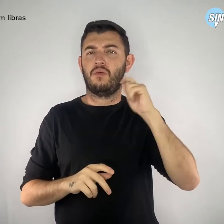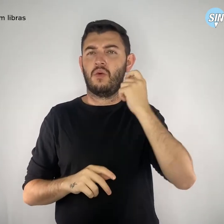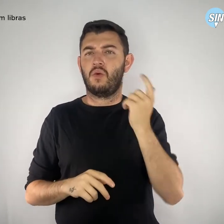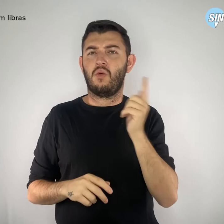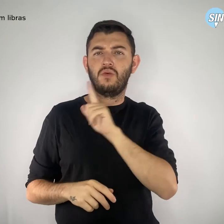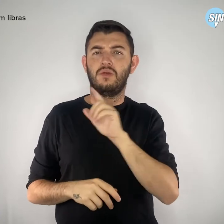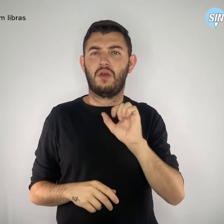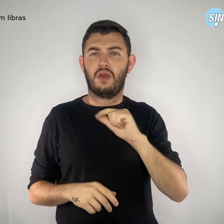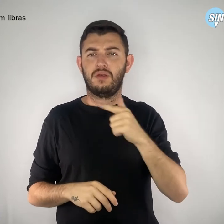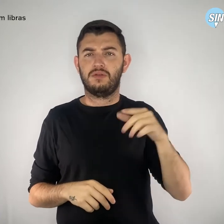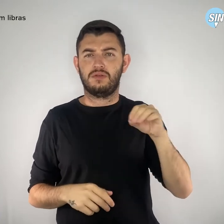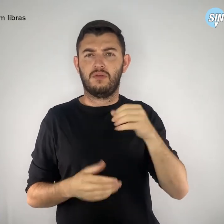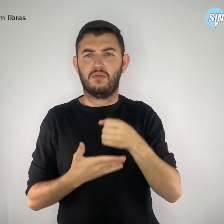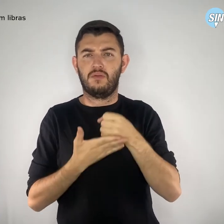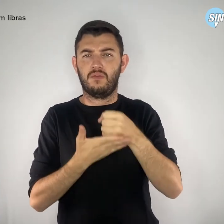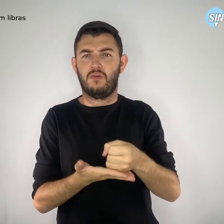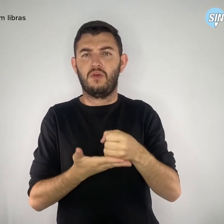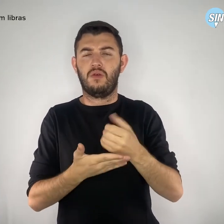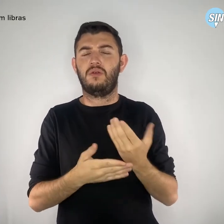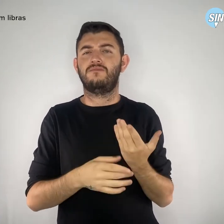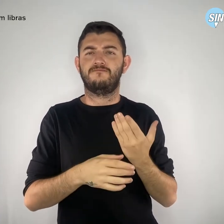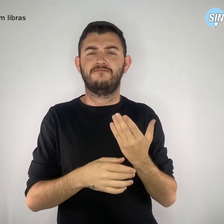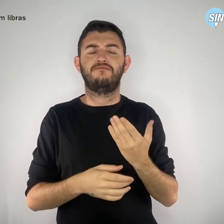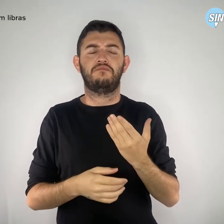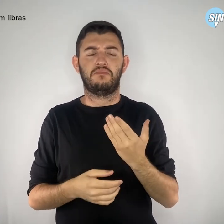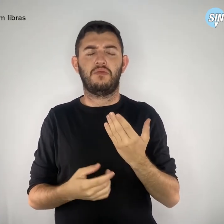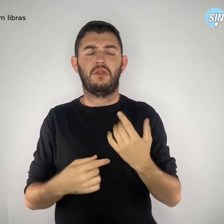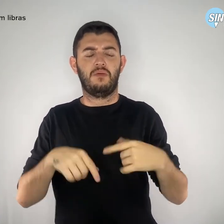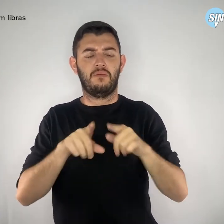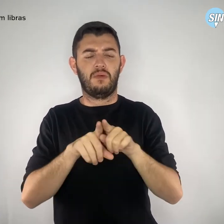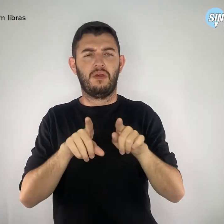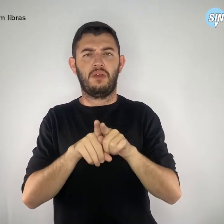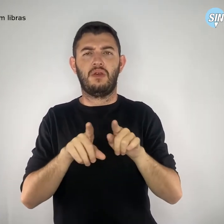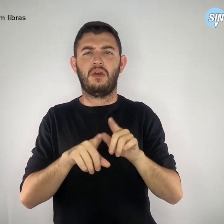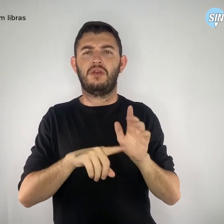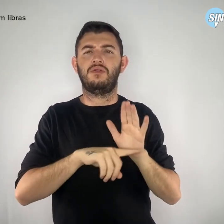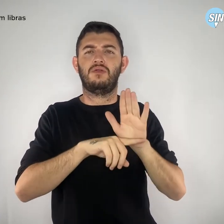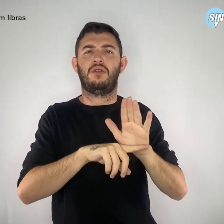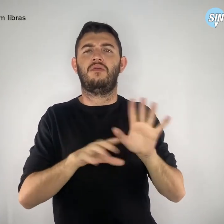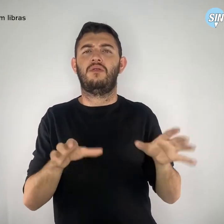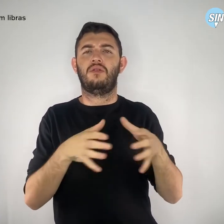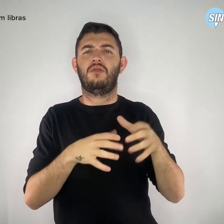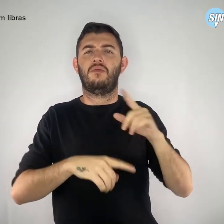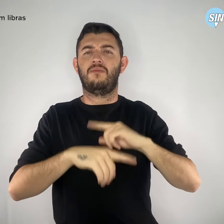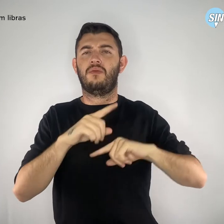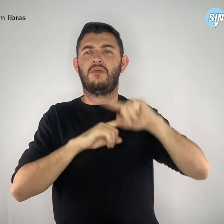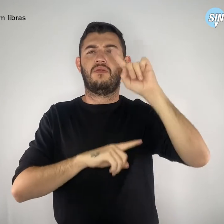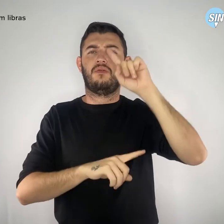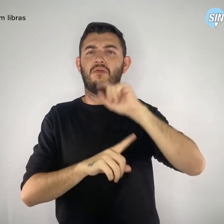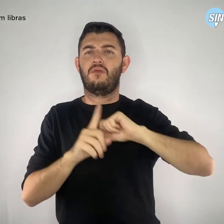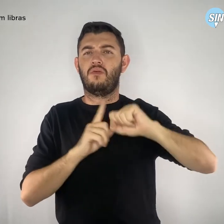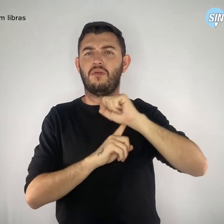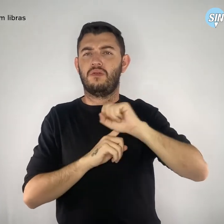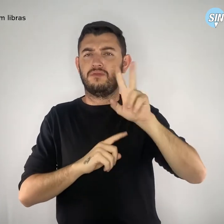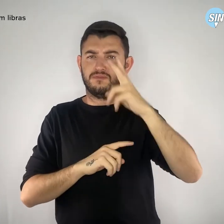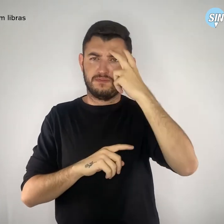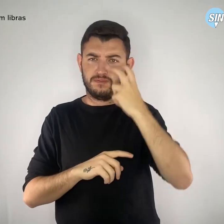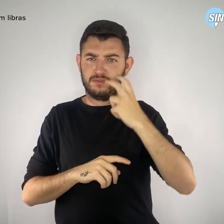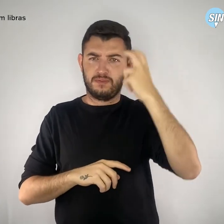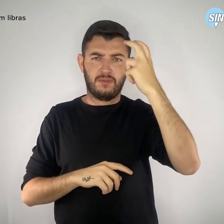afirmativas que contribuíram para a ascensão social e intelectual de milhares de pessoas